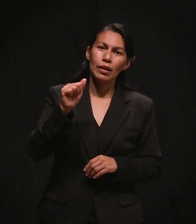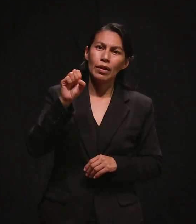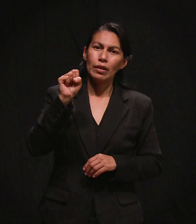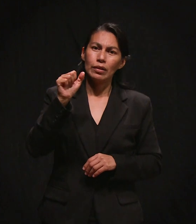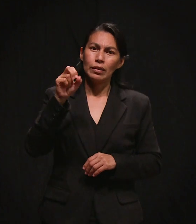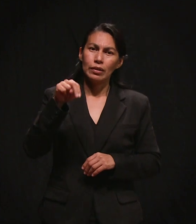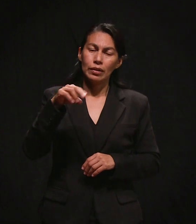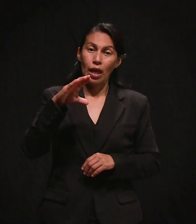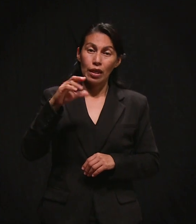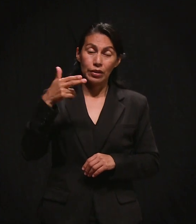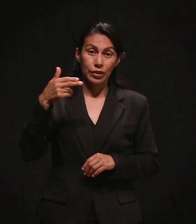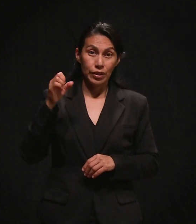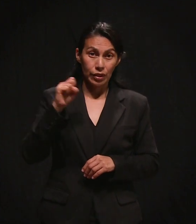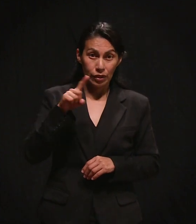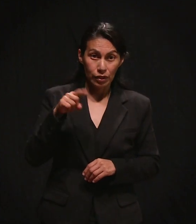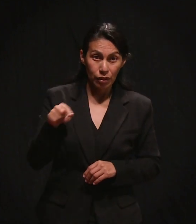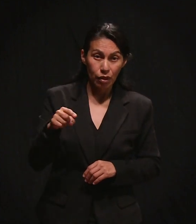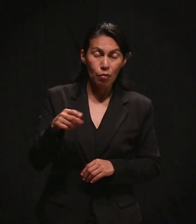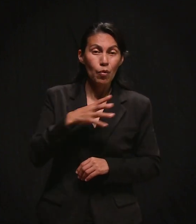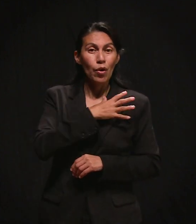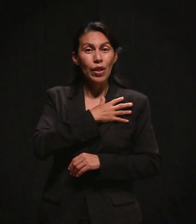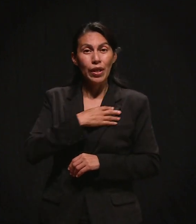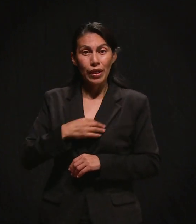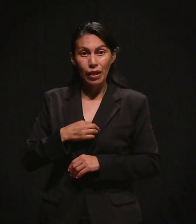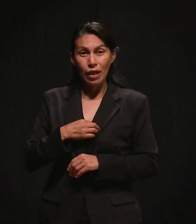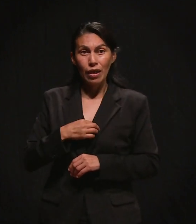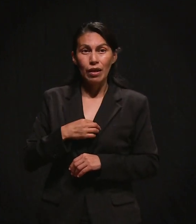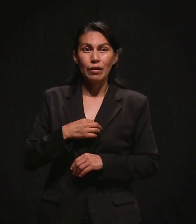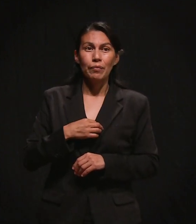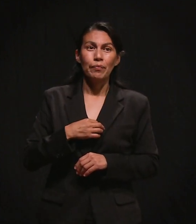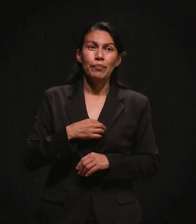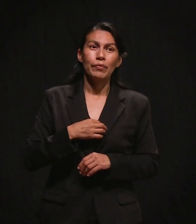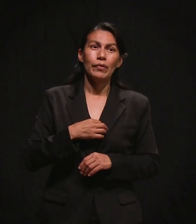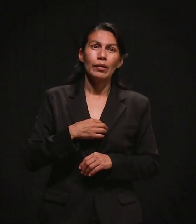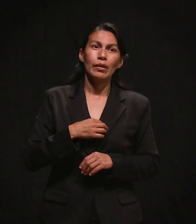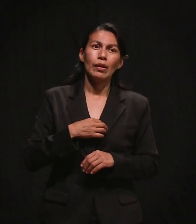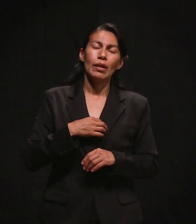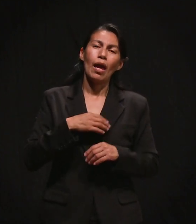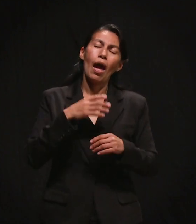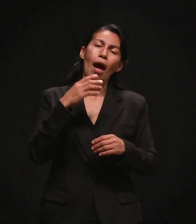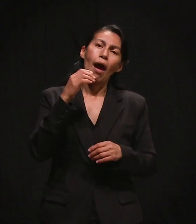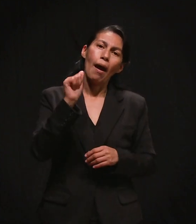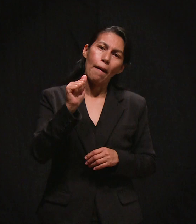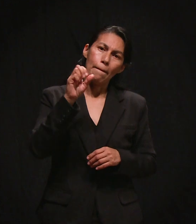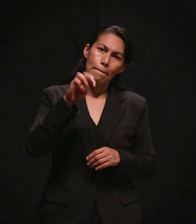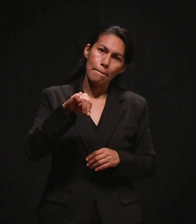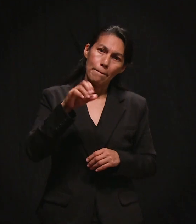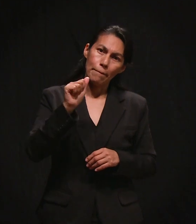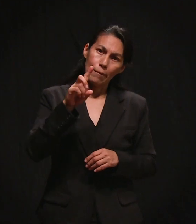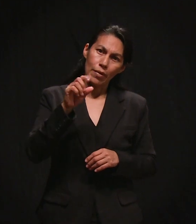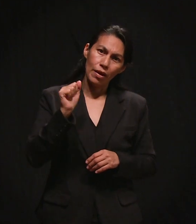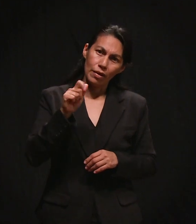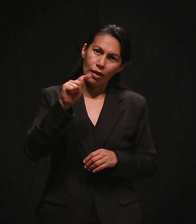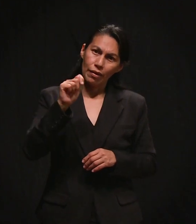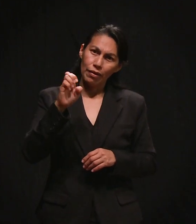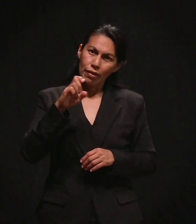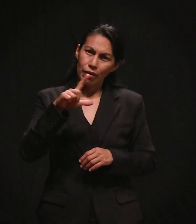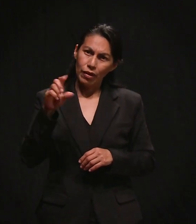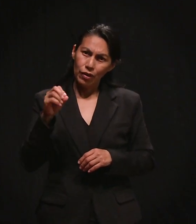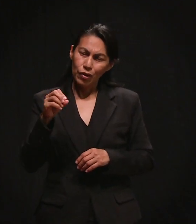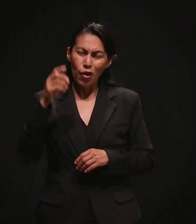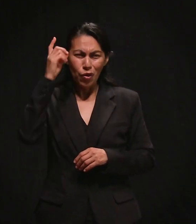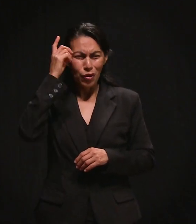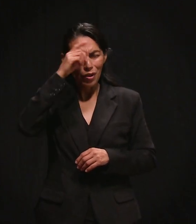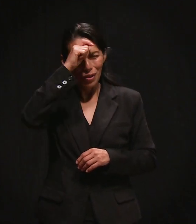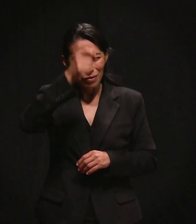por su salud. Nos unimos a ti, Marina. Amada Tello, Que Diosito los bendiga. Gracias. Oración por